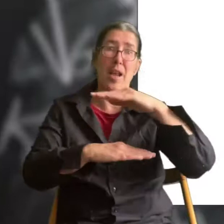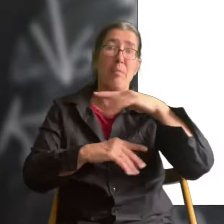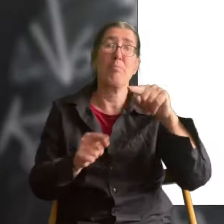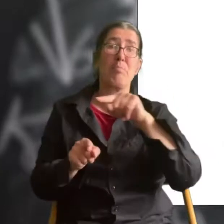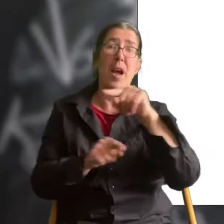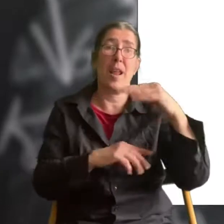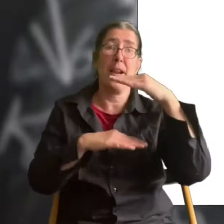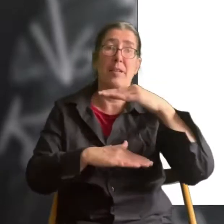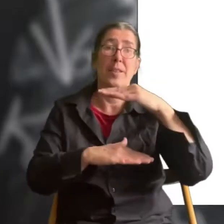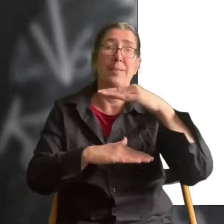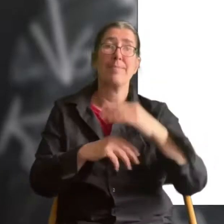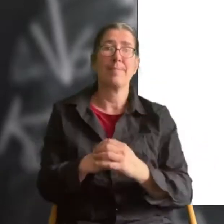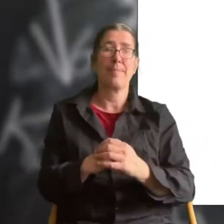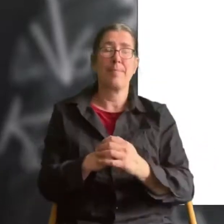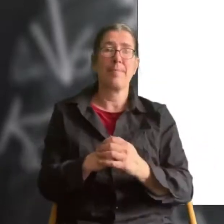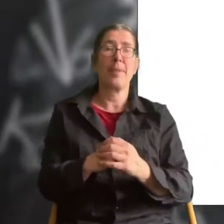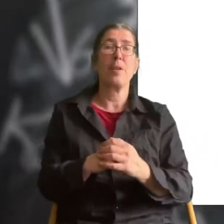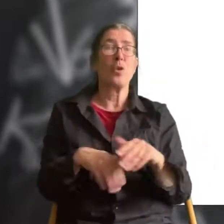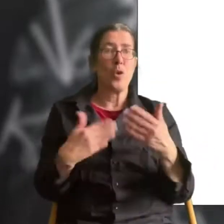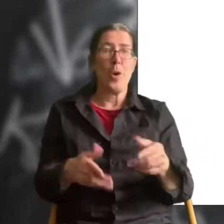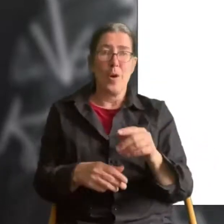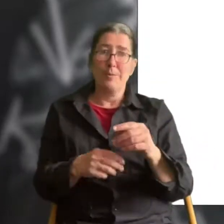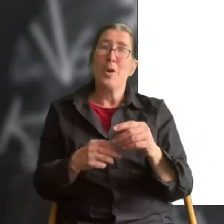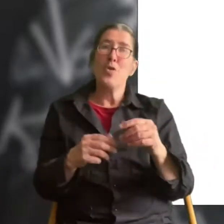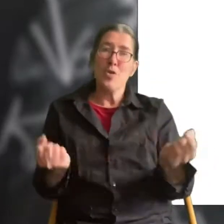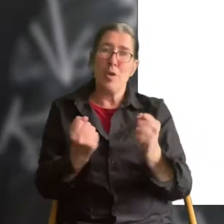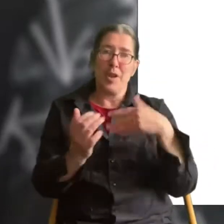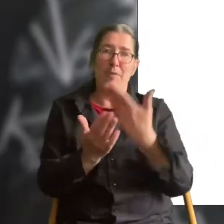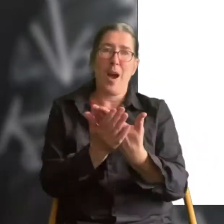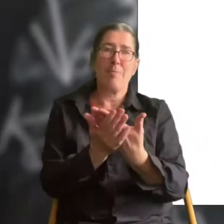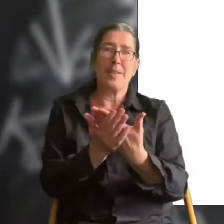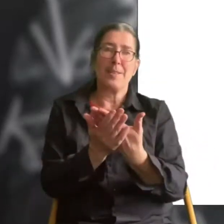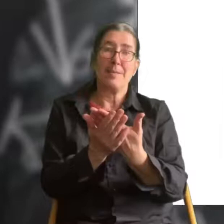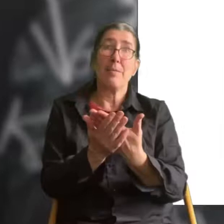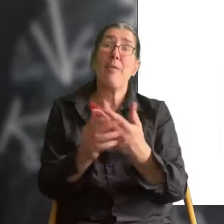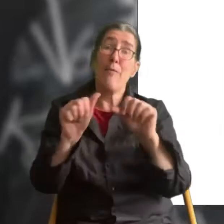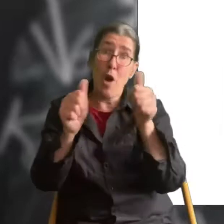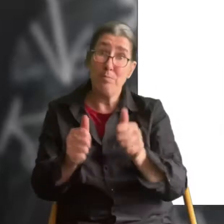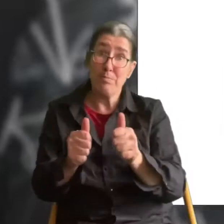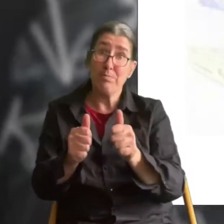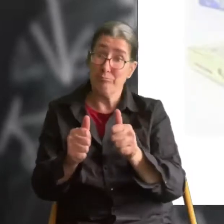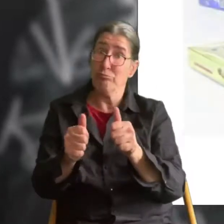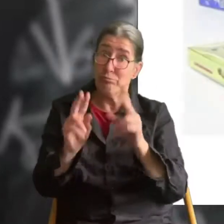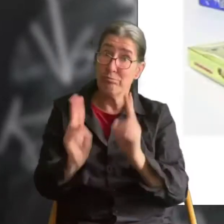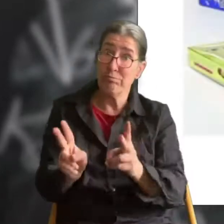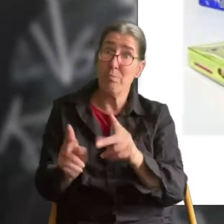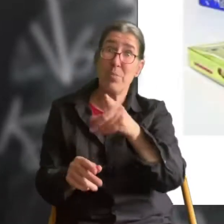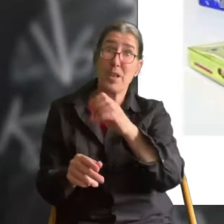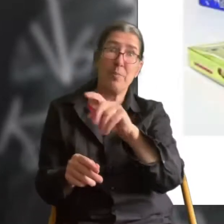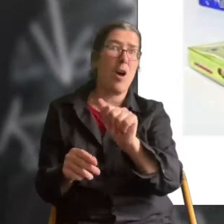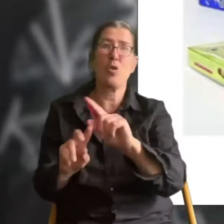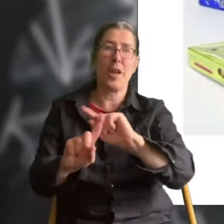zueinander. So, eine kleine Übungsaufgabe. Handelt es sich bei den Formen um ein Prisma oder nicht?